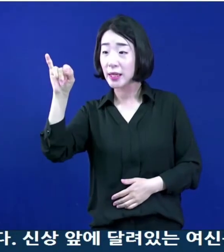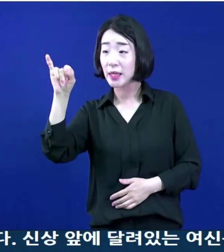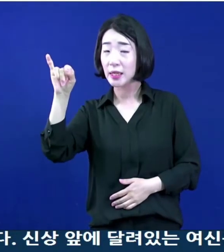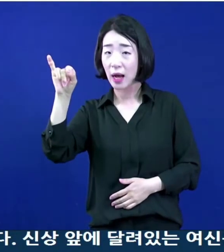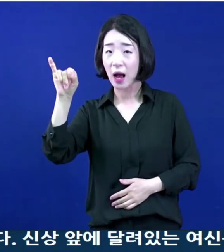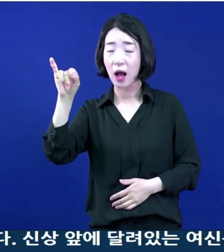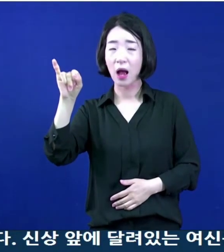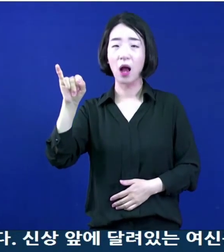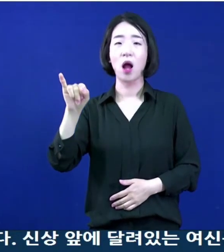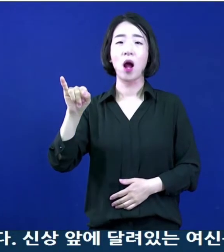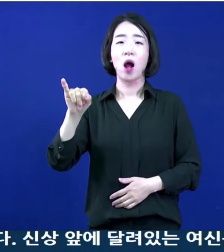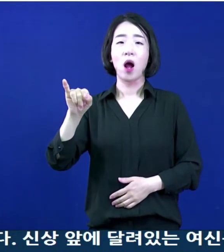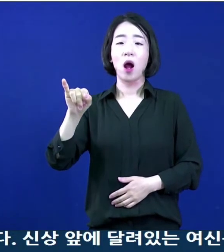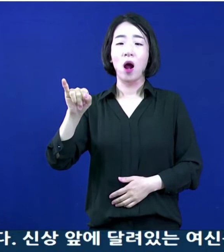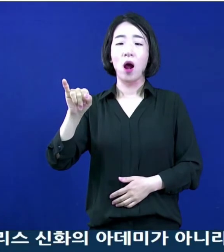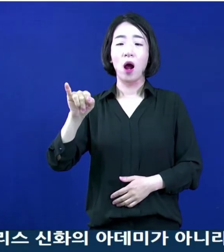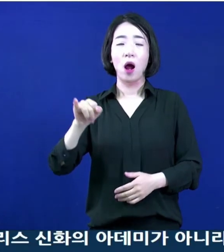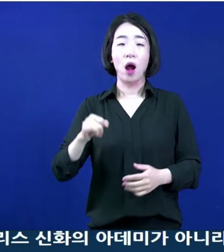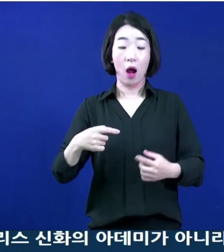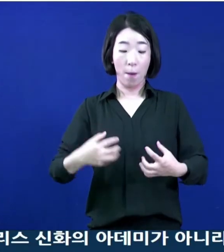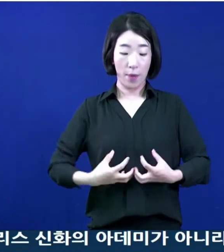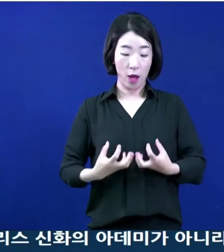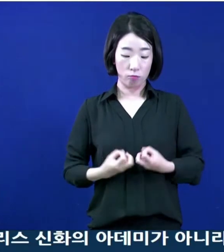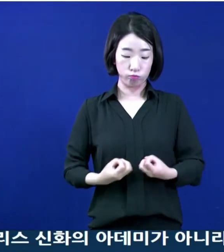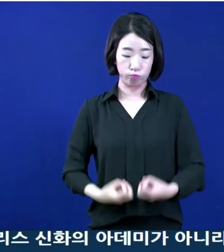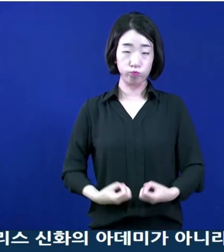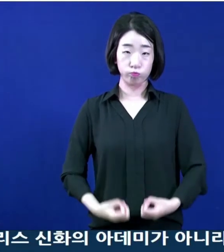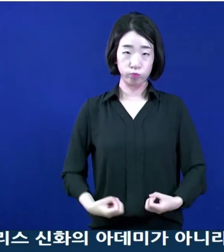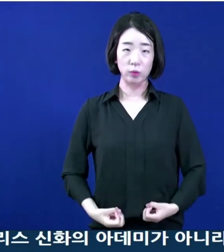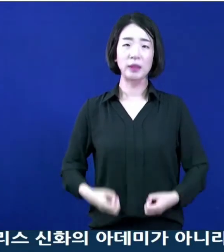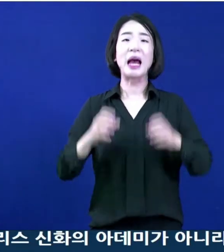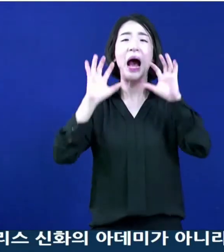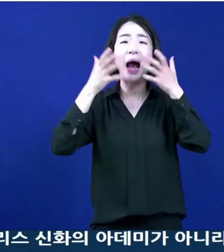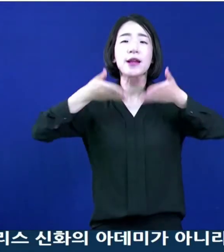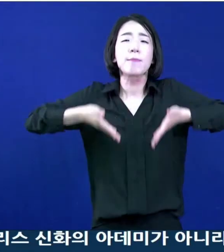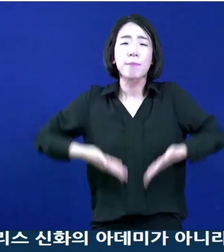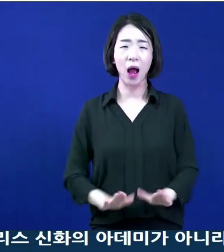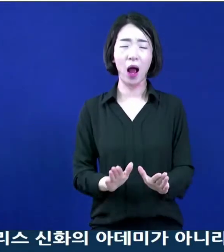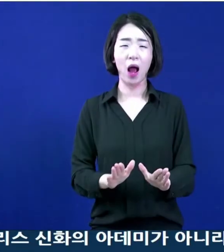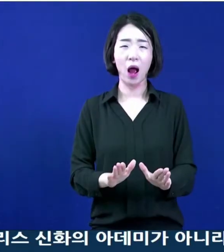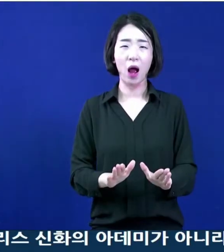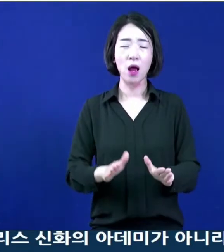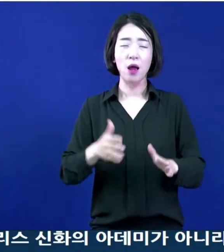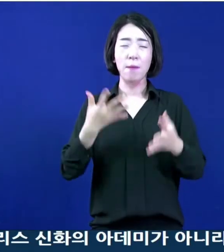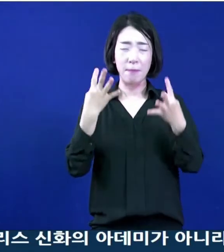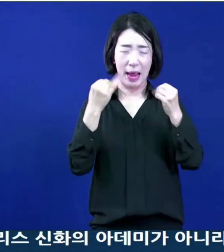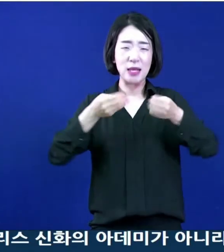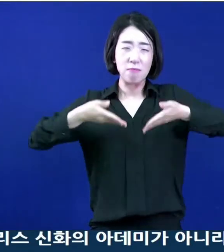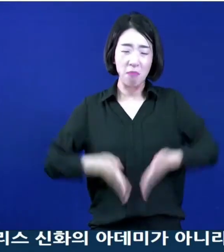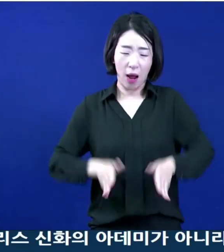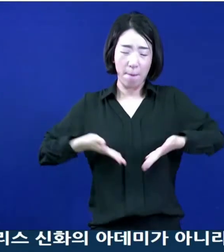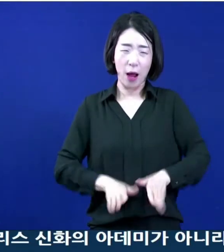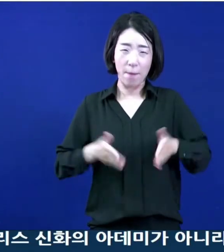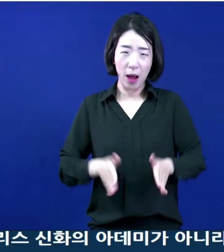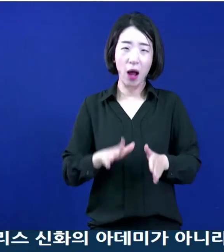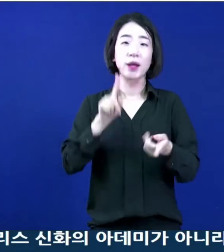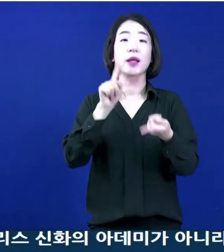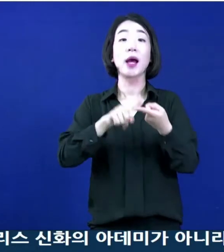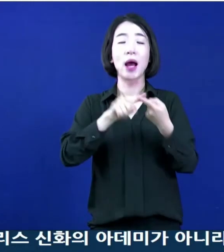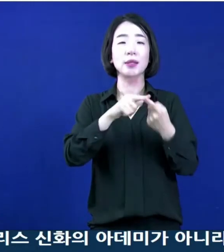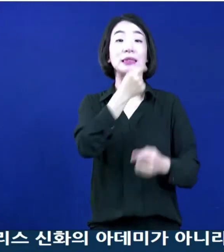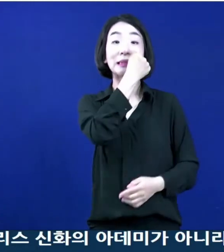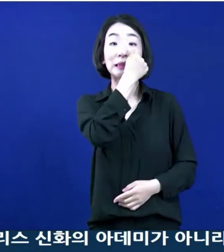여신으로 바뀌는 거예요. 앞에 주렁주렁 달려있는 것은 다산, 풍요를 상징하는 상징물인 겁니다.